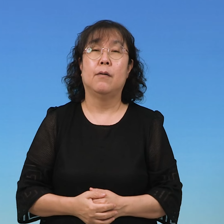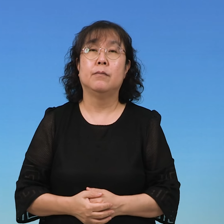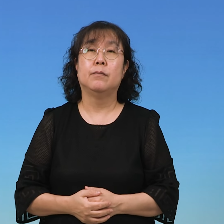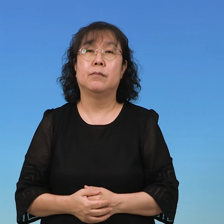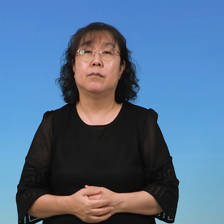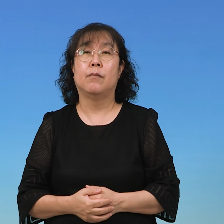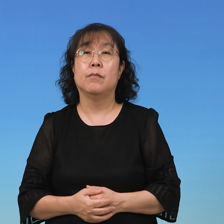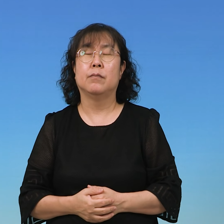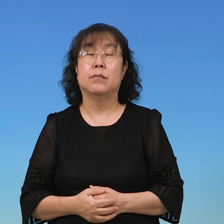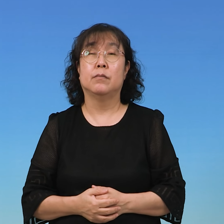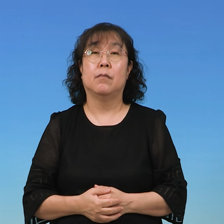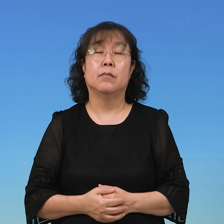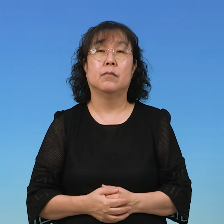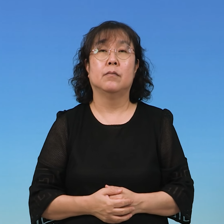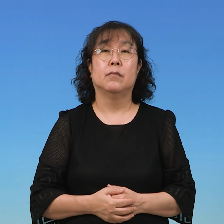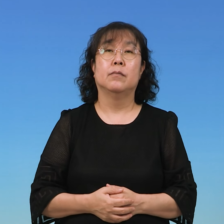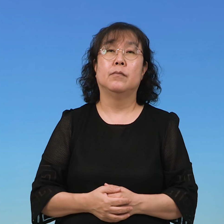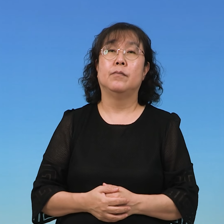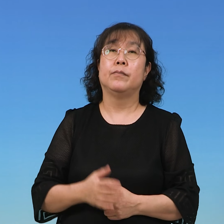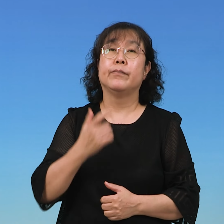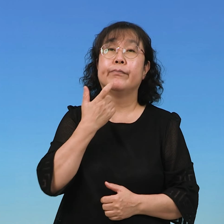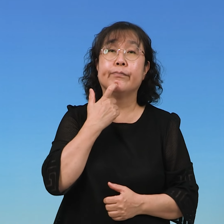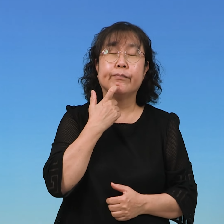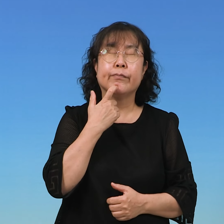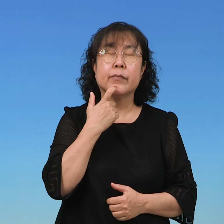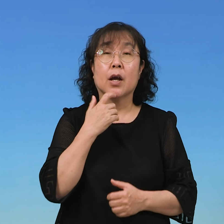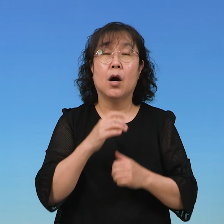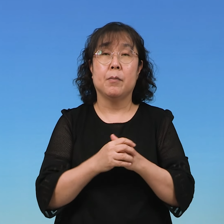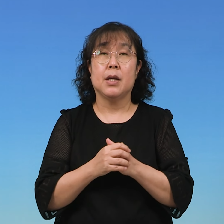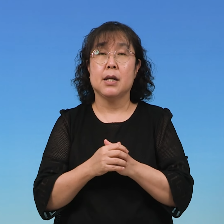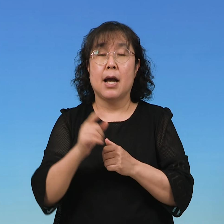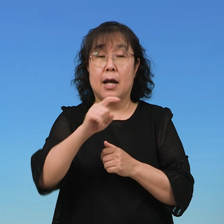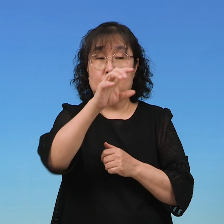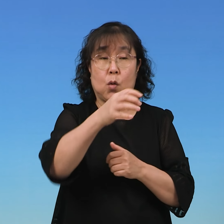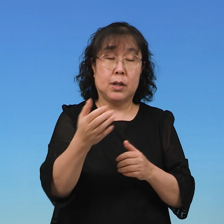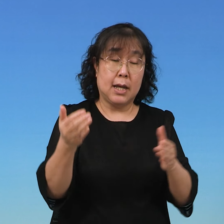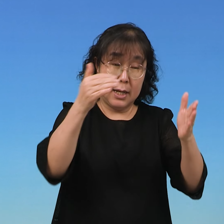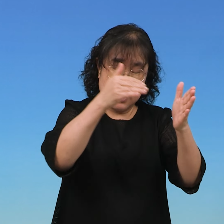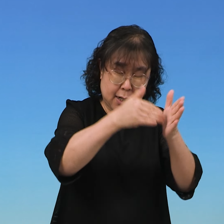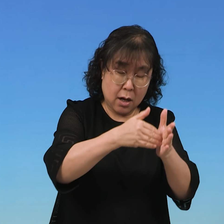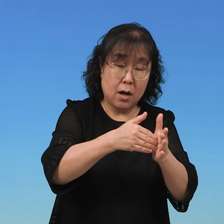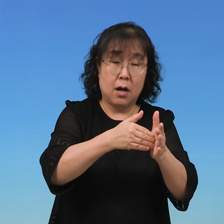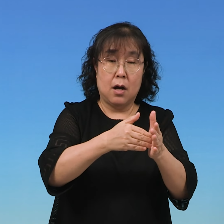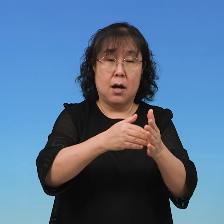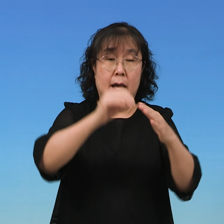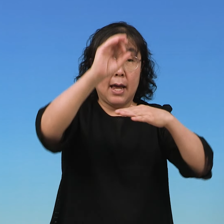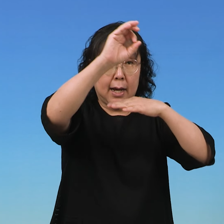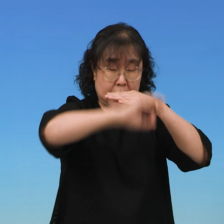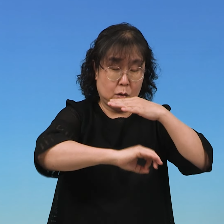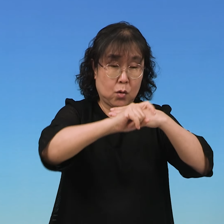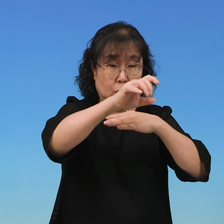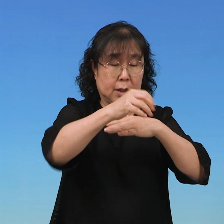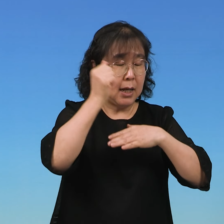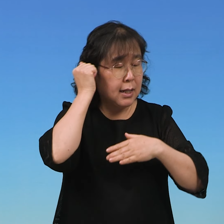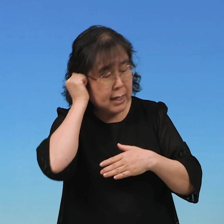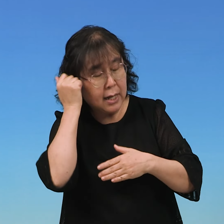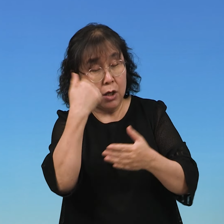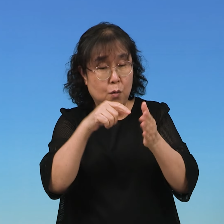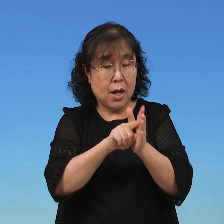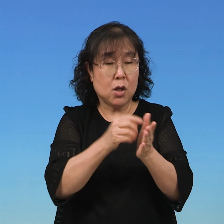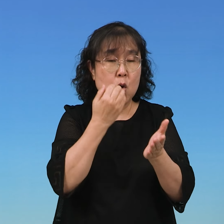11절에서 야곱이 언제 이런 놀라운 일을 회복했나 했더니, 한 곳에 이르러는 해가 진지라 거기서 유숙하려고